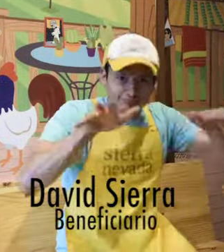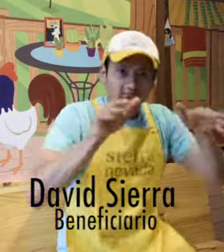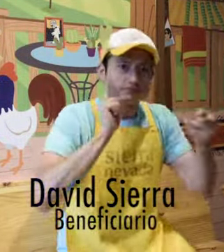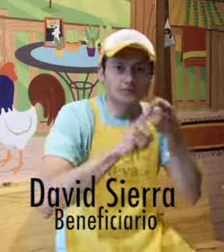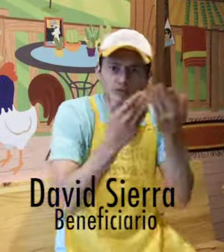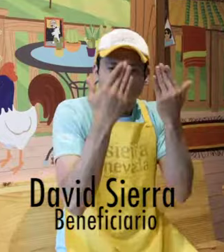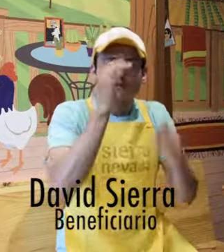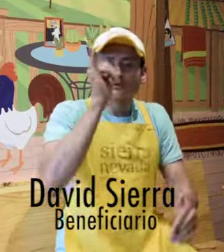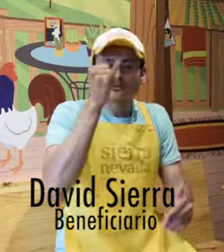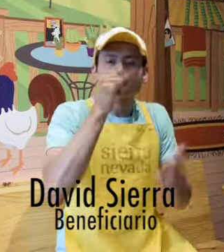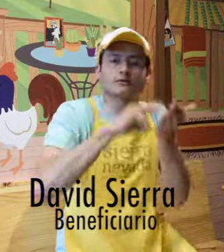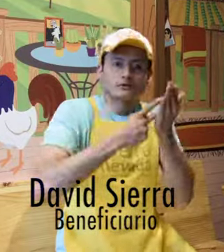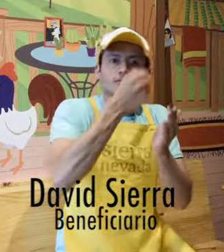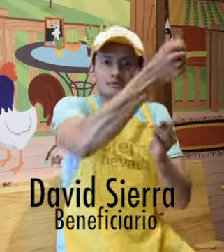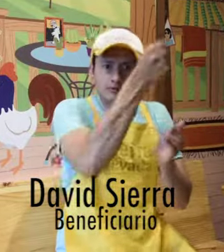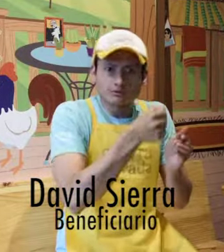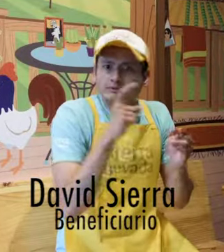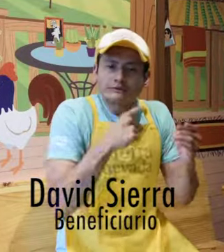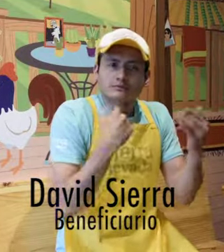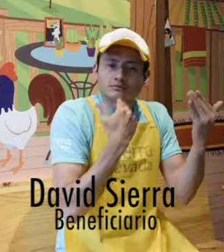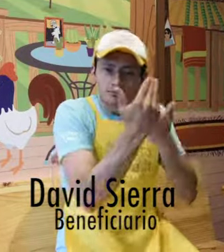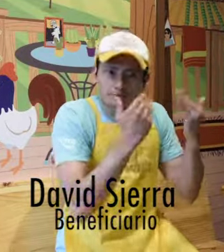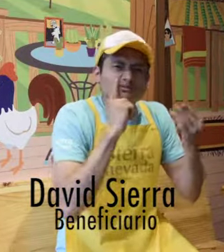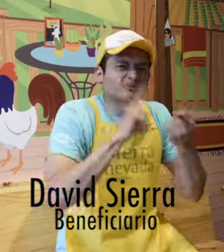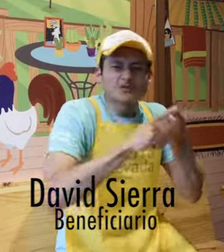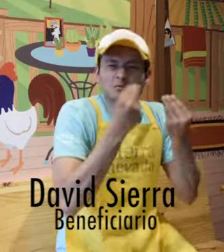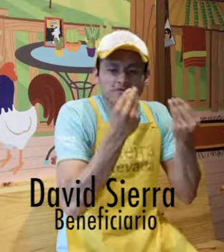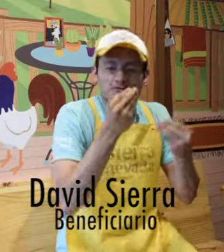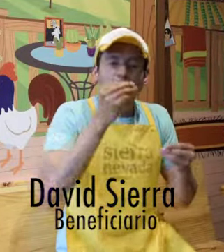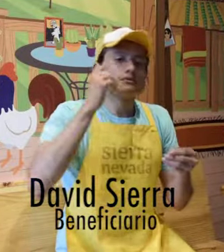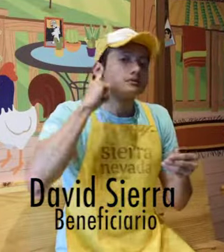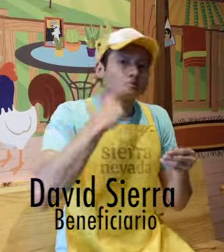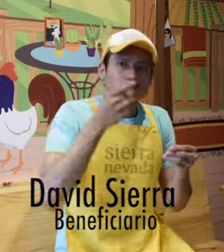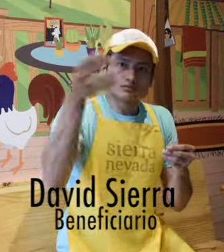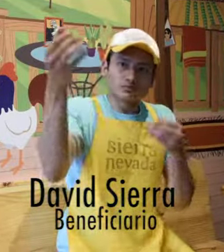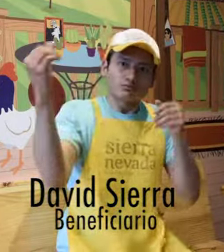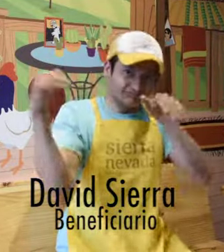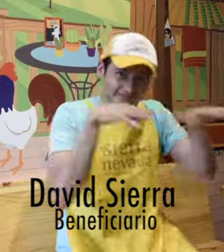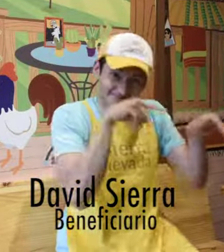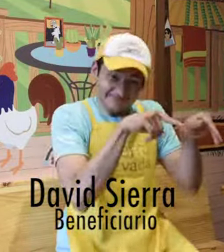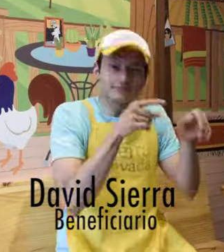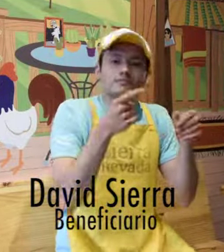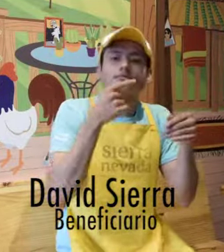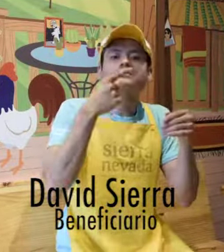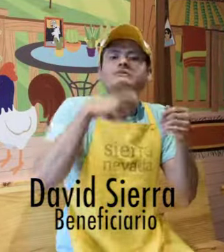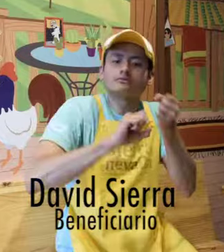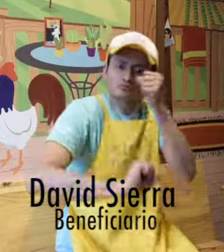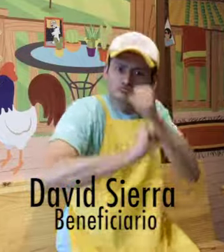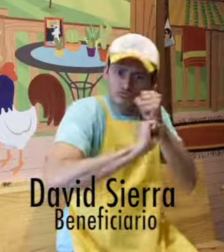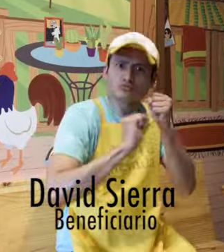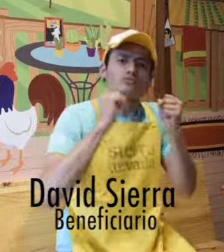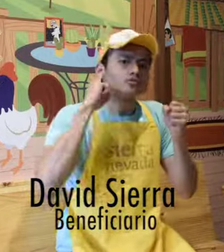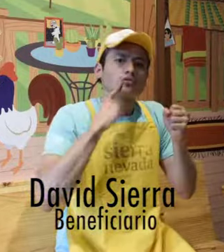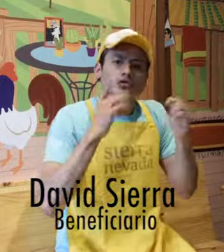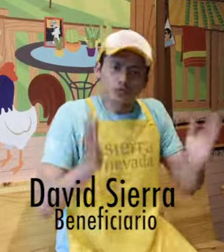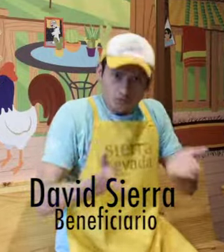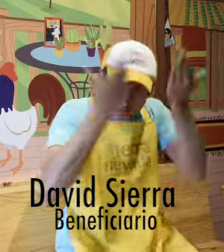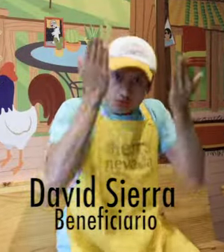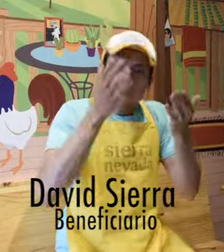fui a Compensar, que hace parte del Servicio Público de Empleo. Allí me dieron una capacitación, me apoyaron